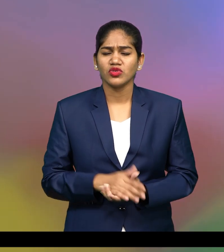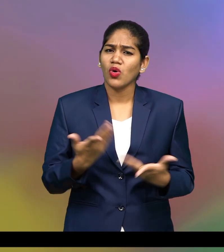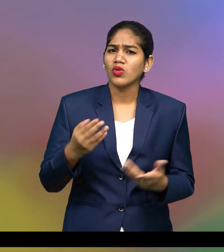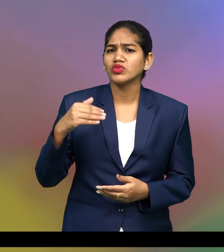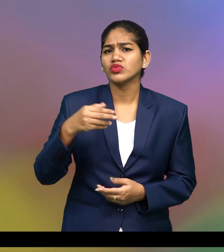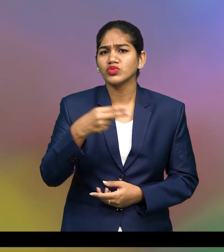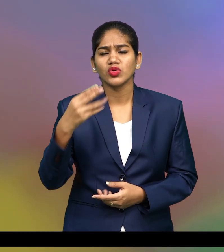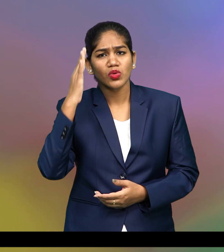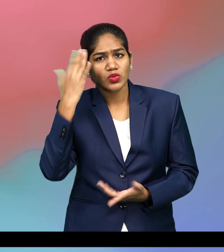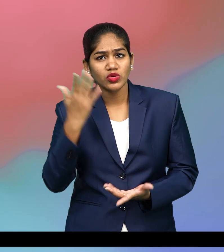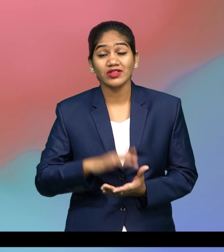కిరోసిన్ వంటి